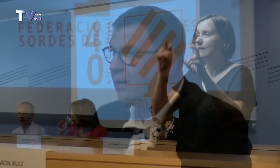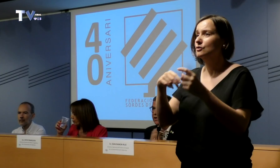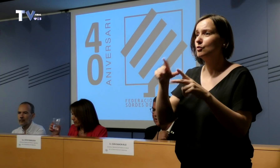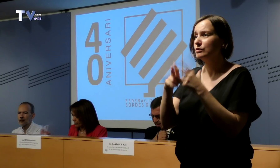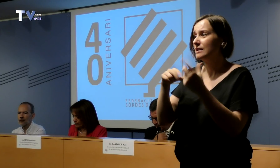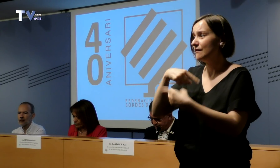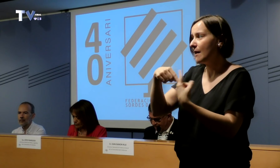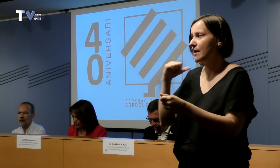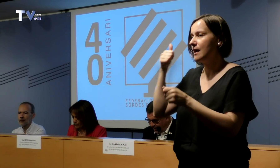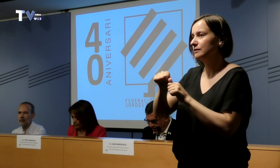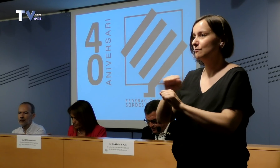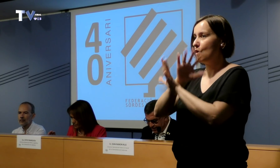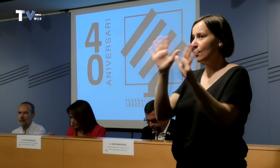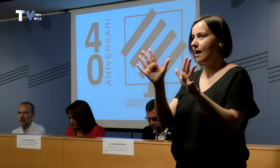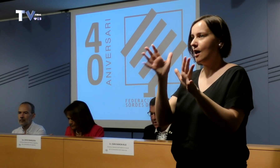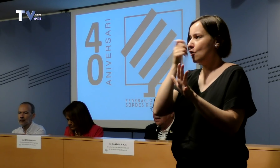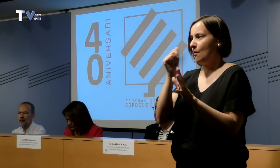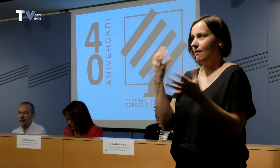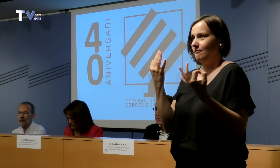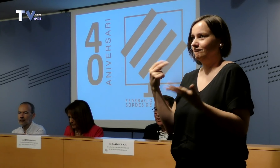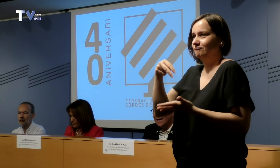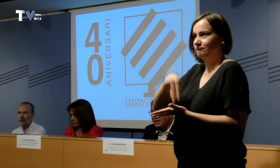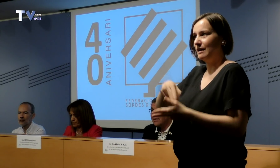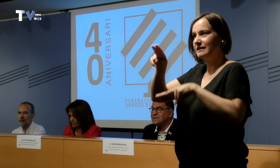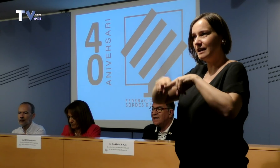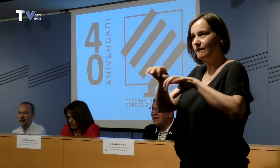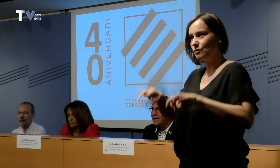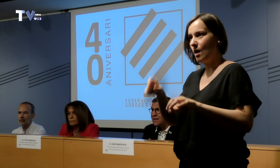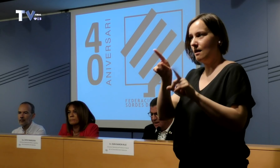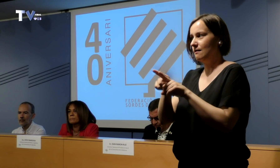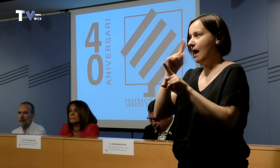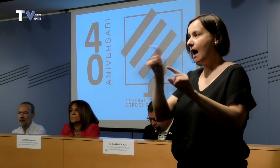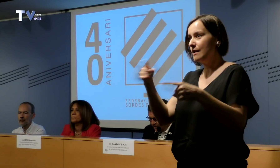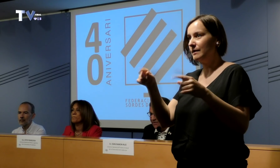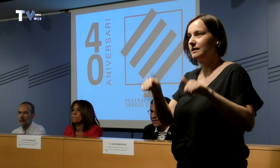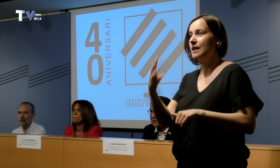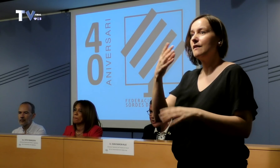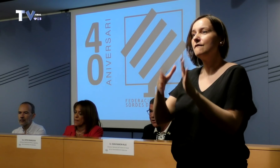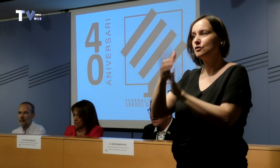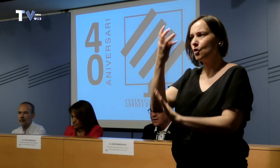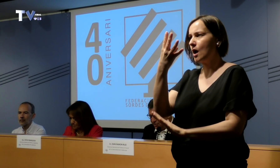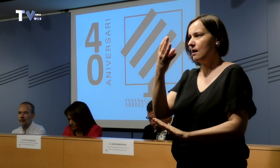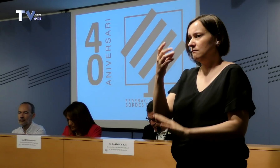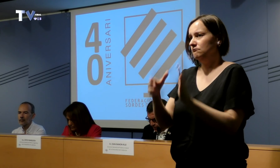Podria estar present en la celebració d'aquest aniversari de FESOCA, de la Federació de Sords de